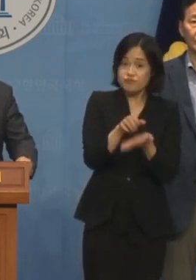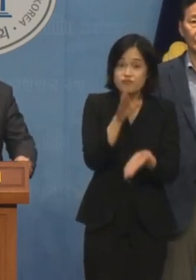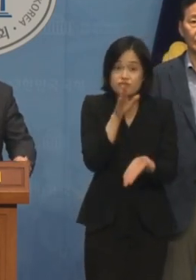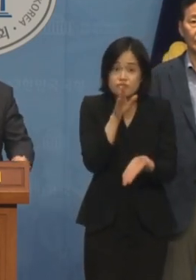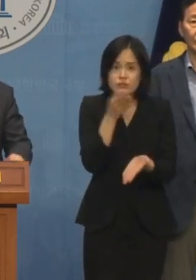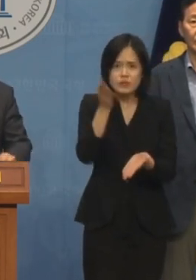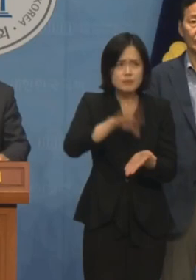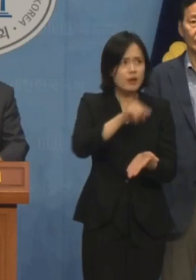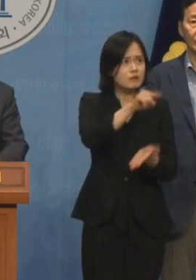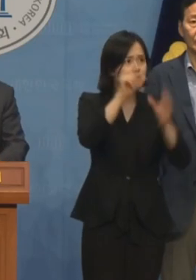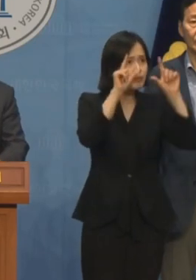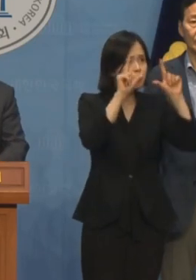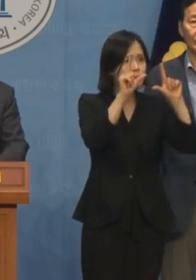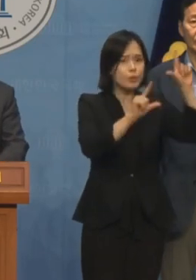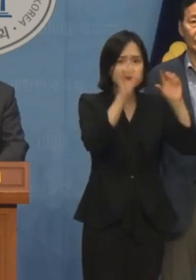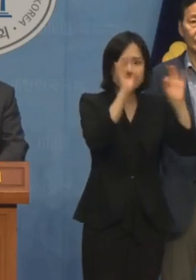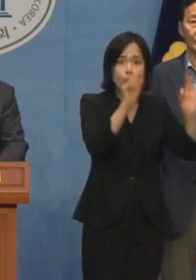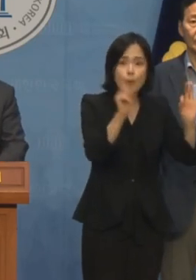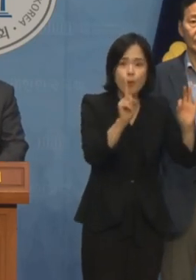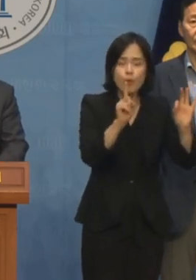자리가 아닙니다.